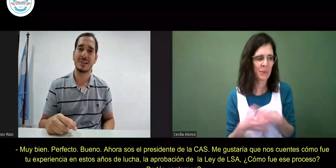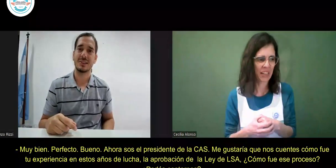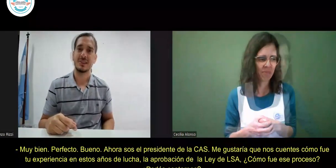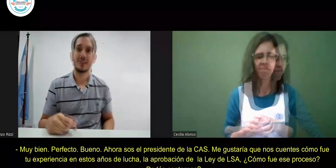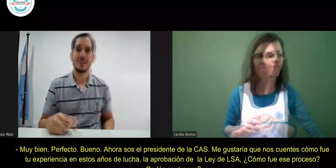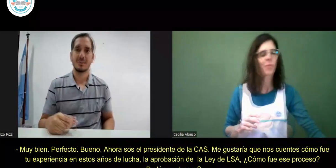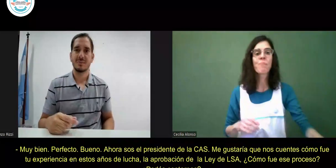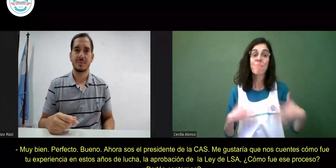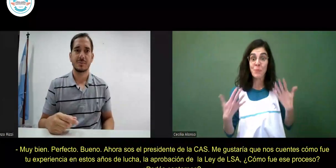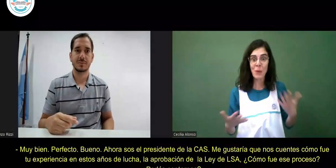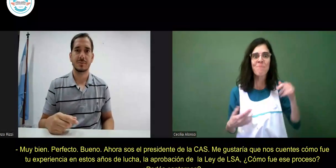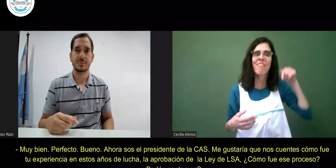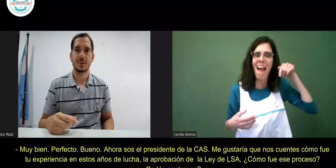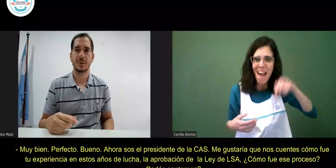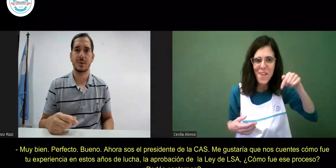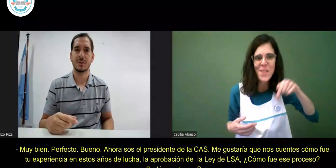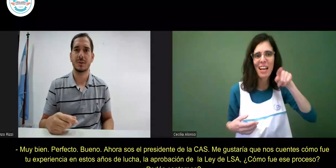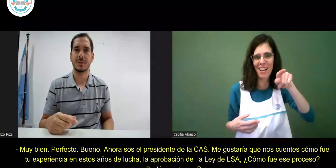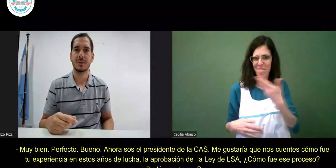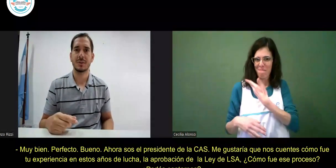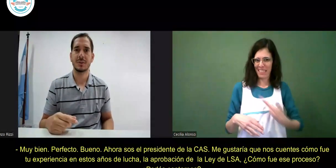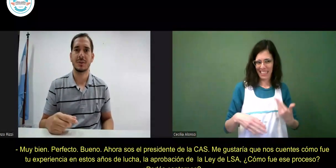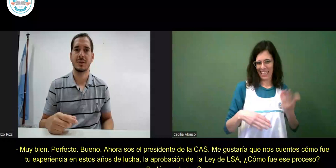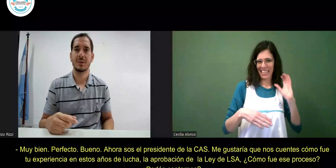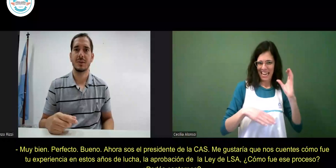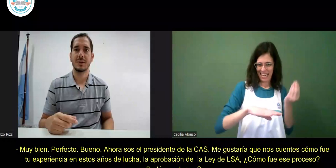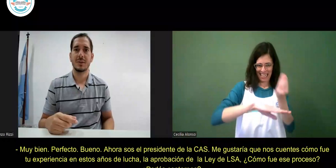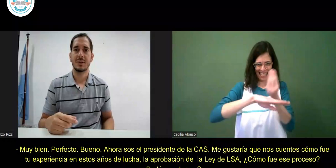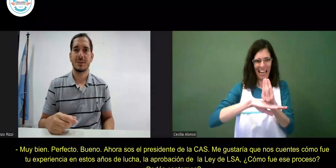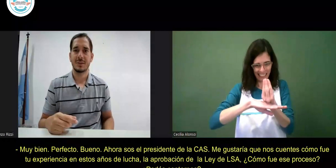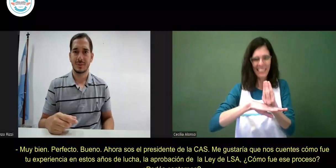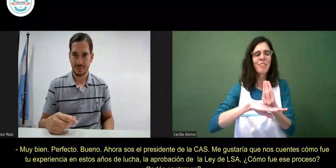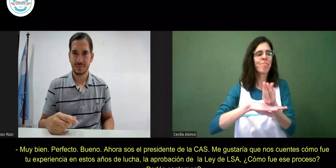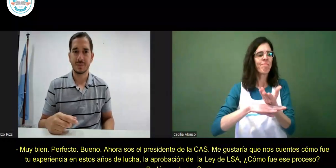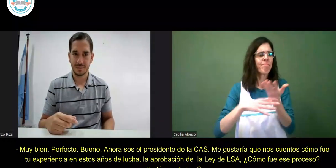bien, perfecto. Bueno, ahora sos el presidente de la CAS.